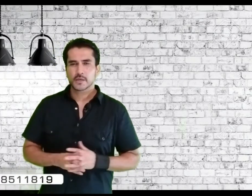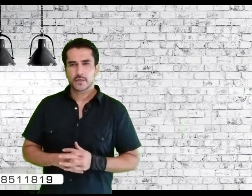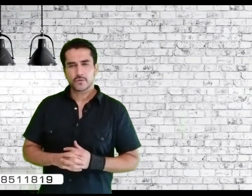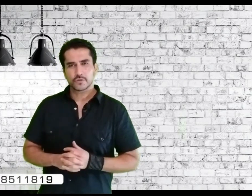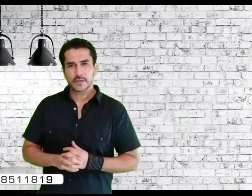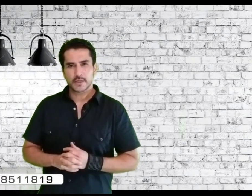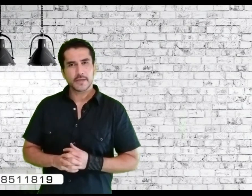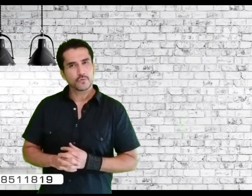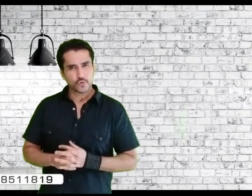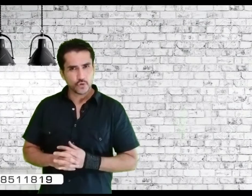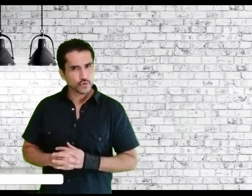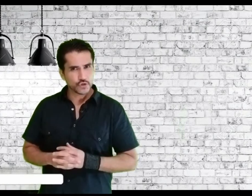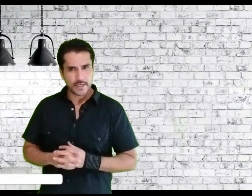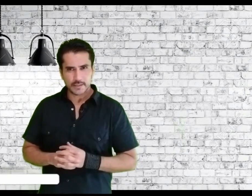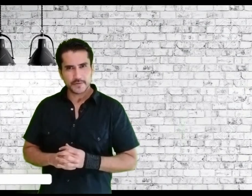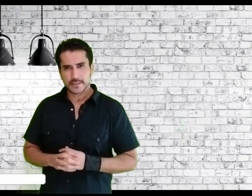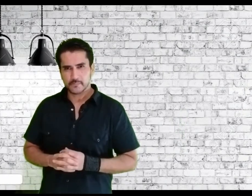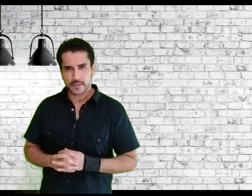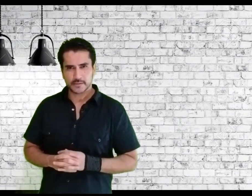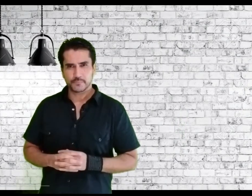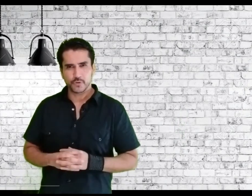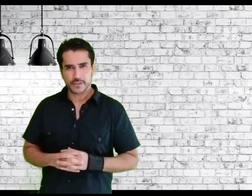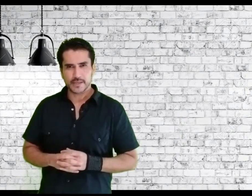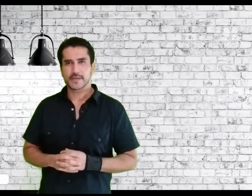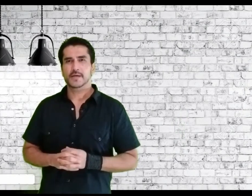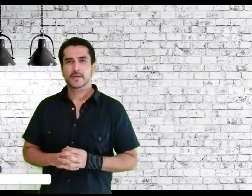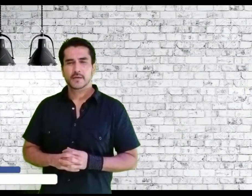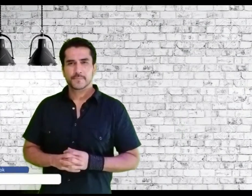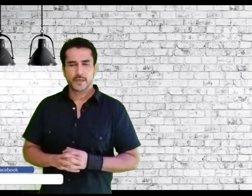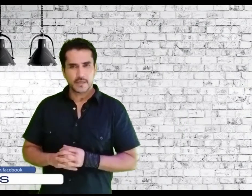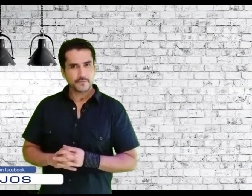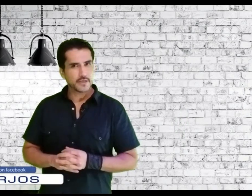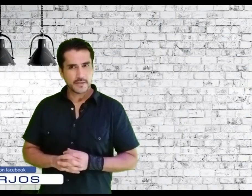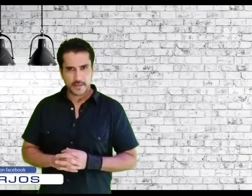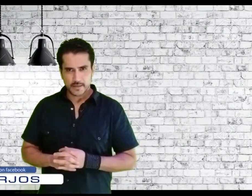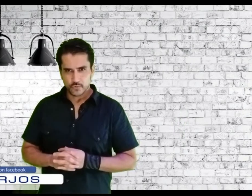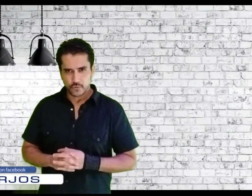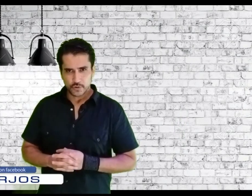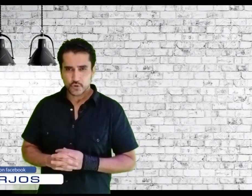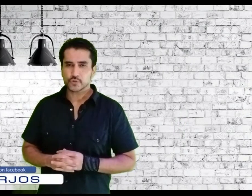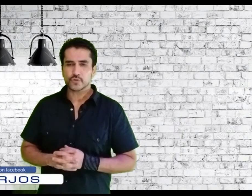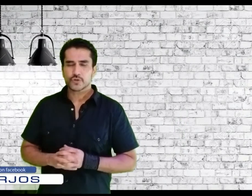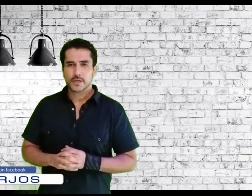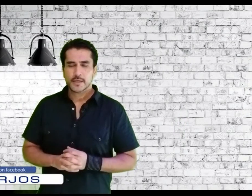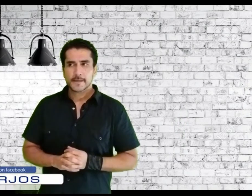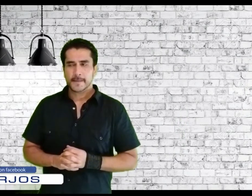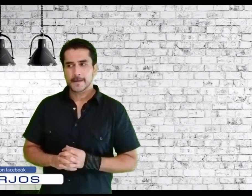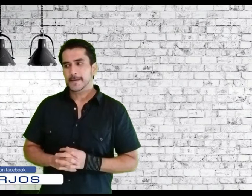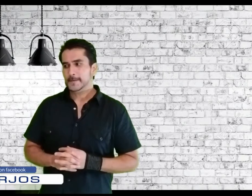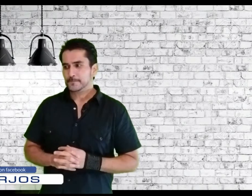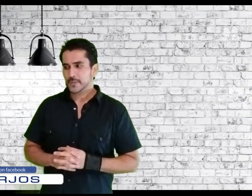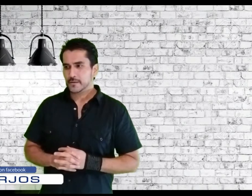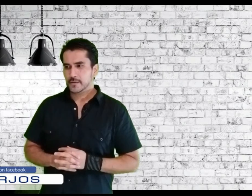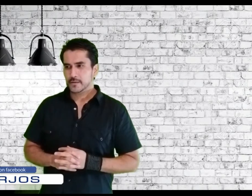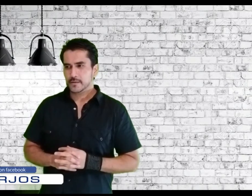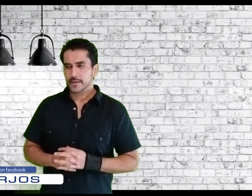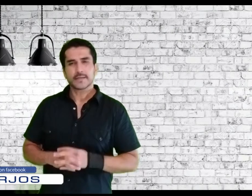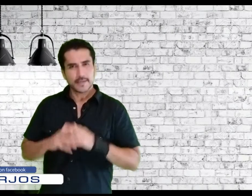y donde la inclusión social debe ser parte prioritaria en la vida de cada uno de nosotros. Esta clase